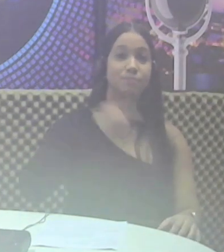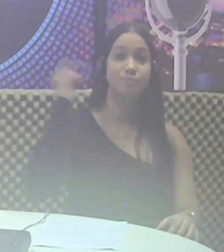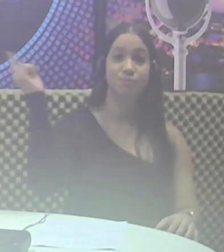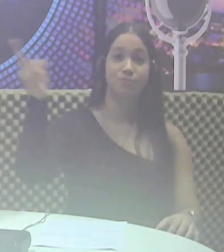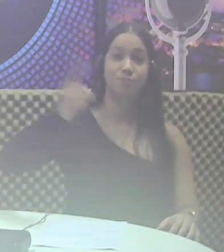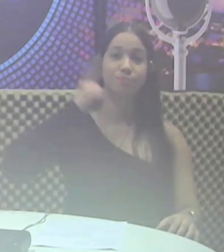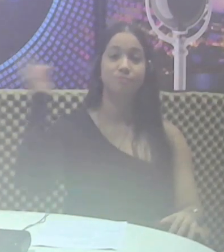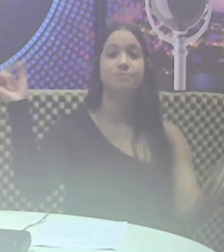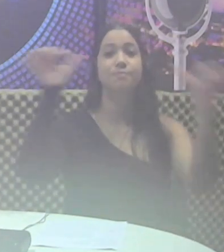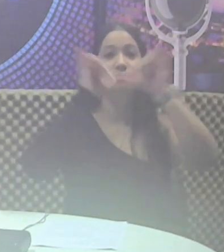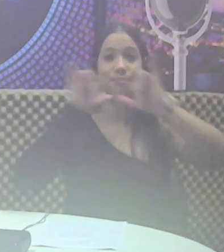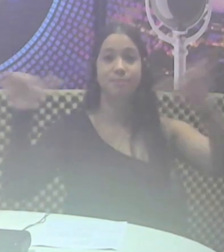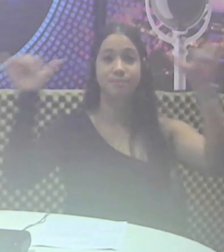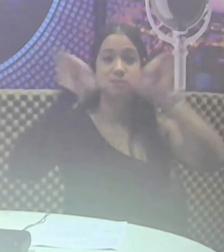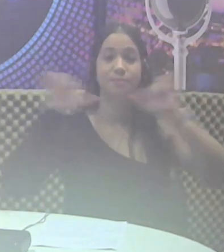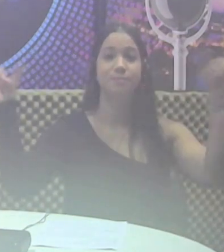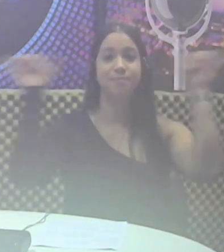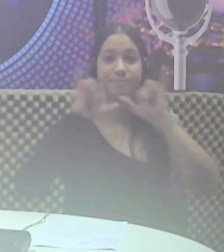Giro de